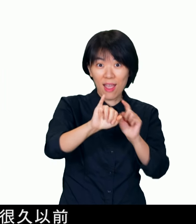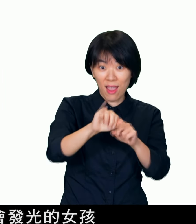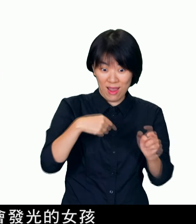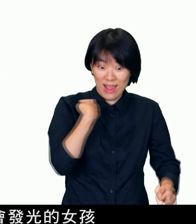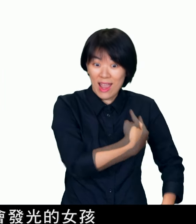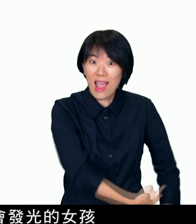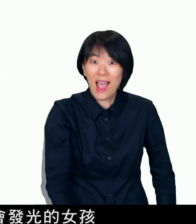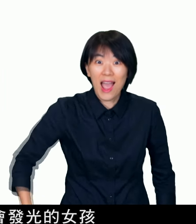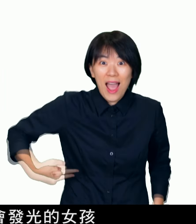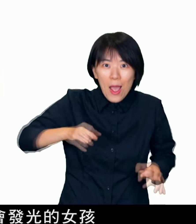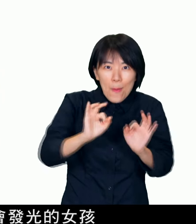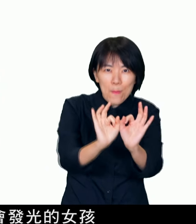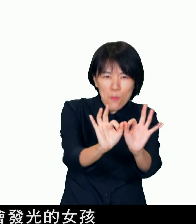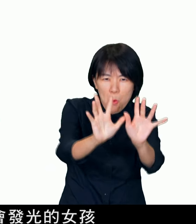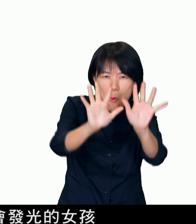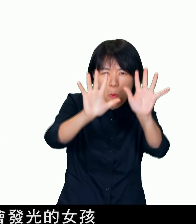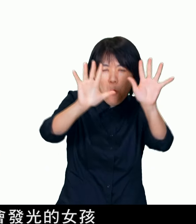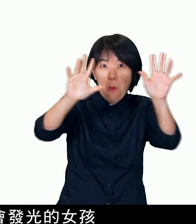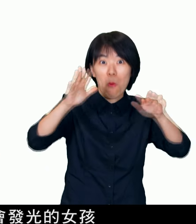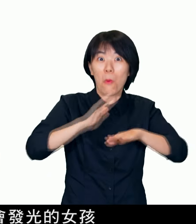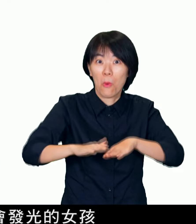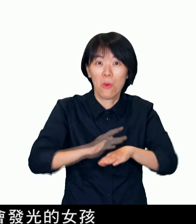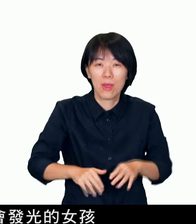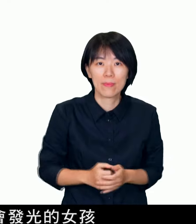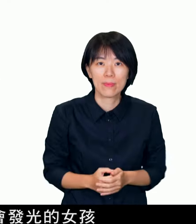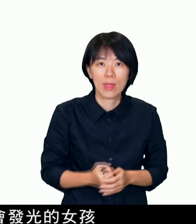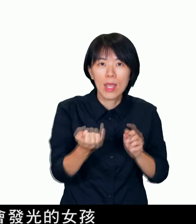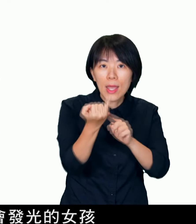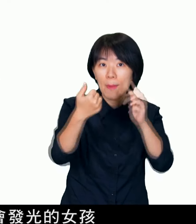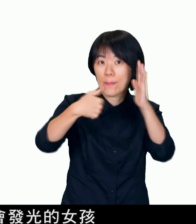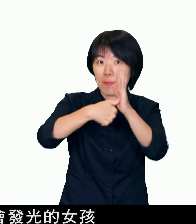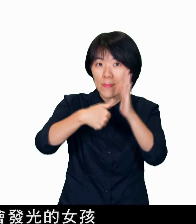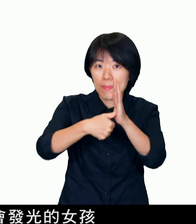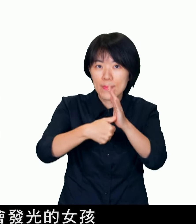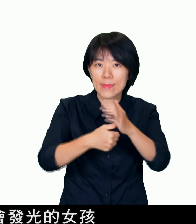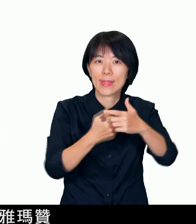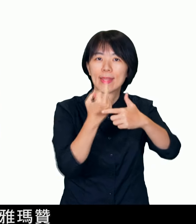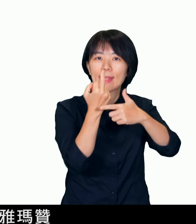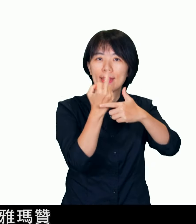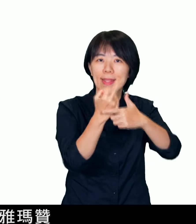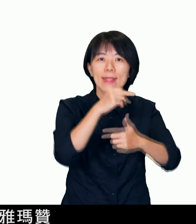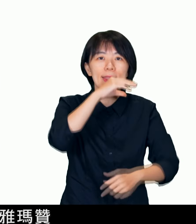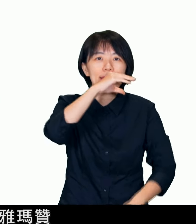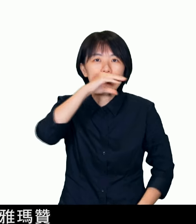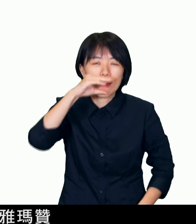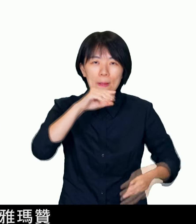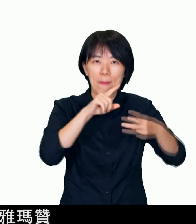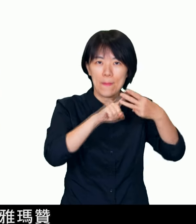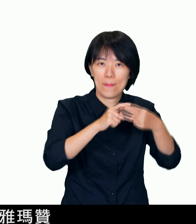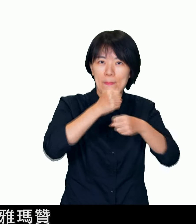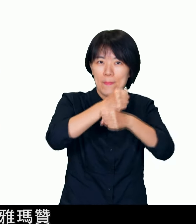有个全身会发光的女孩，叫迪亚马赞。